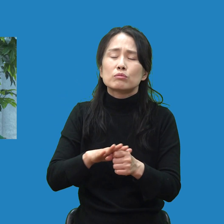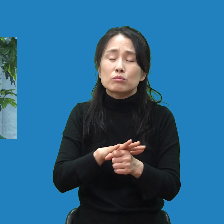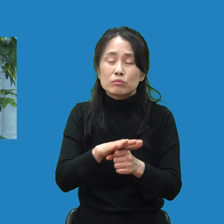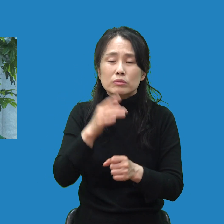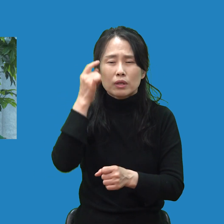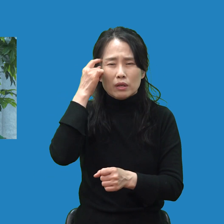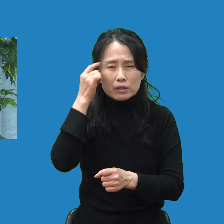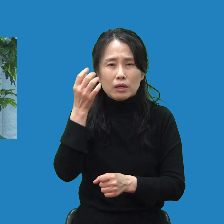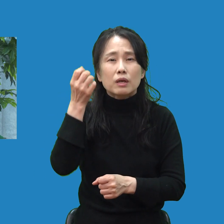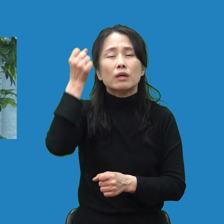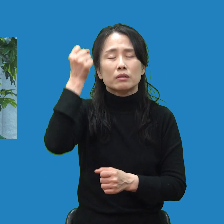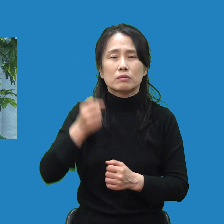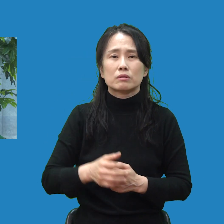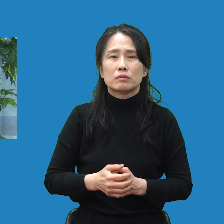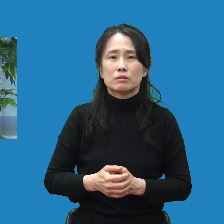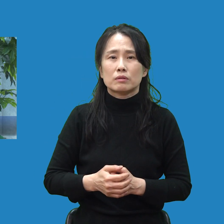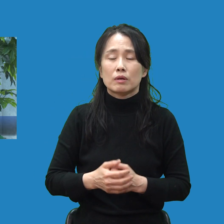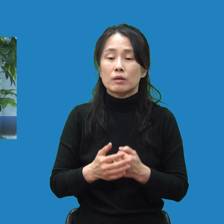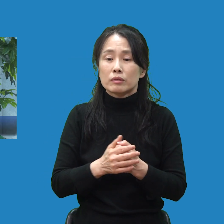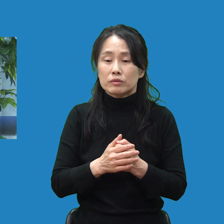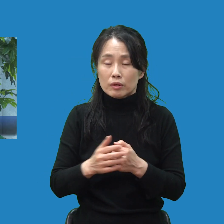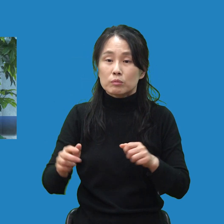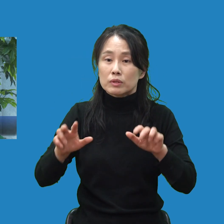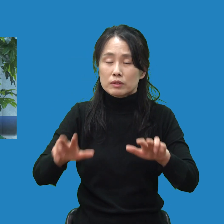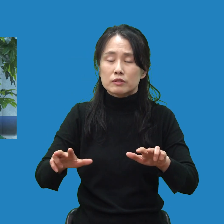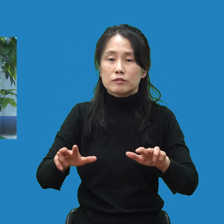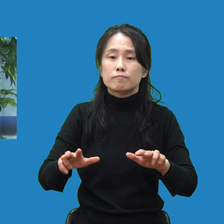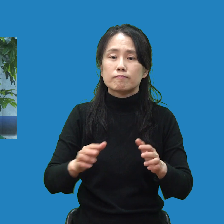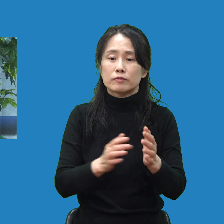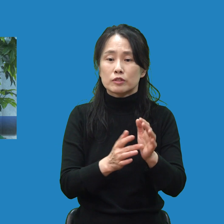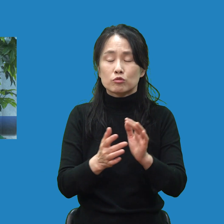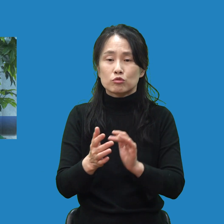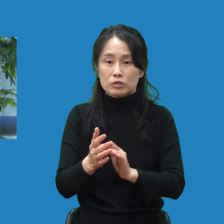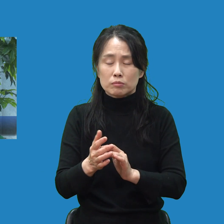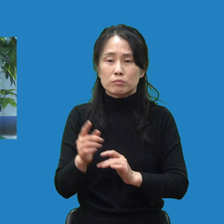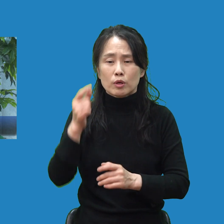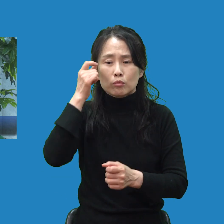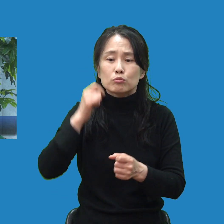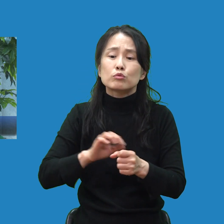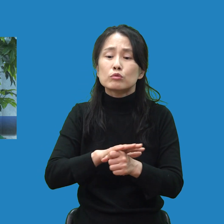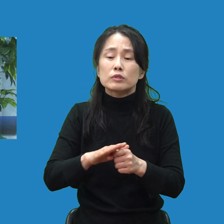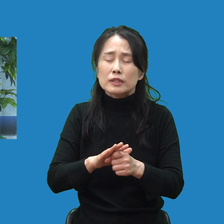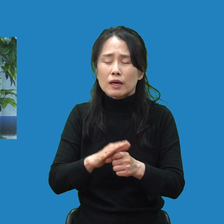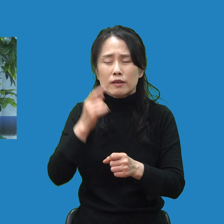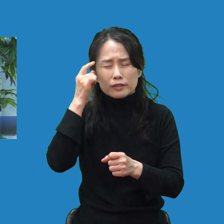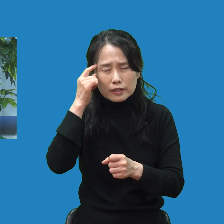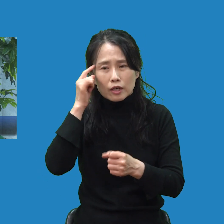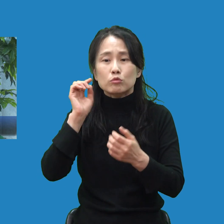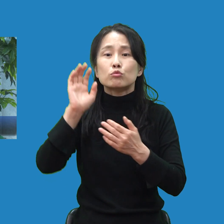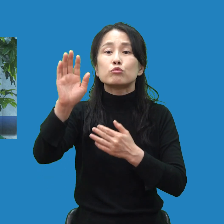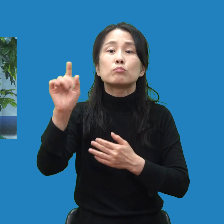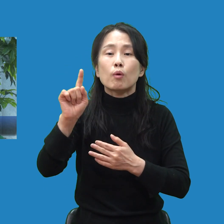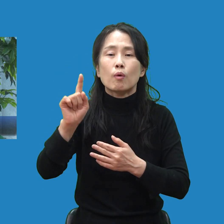뭡니까? 바른 가르침이에요. 가르치셨다. 예수님께서 여러 가지로